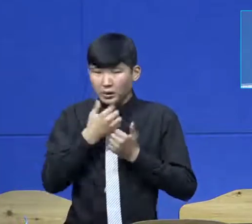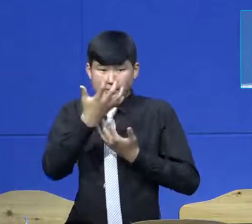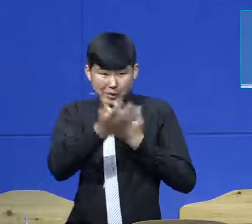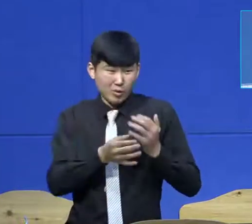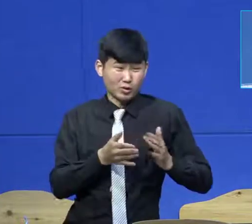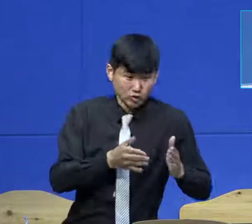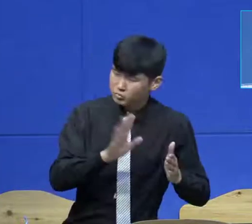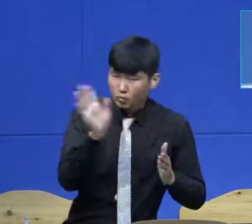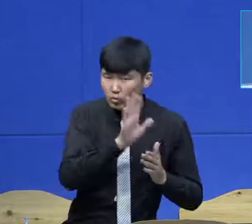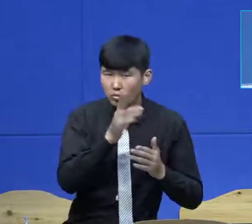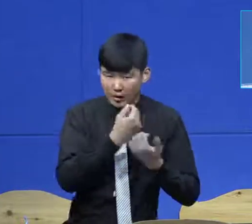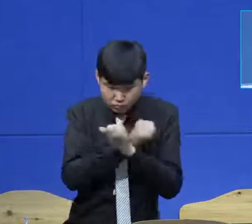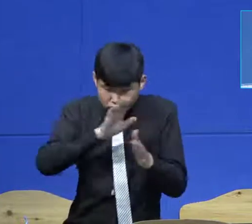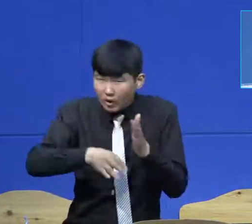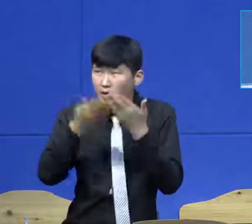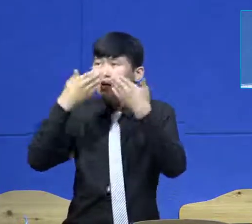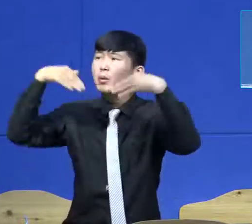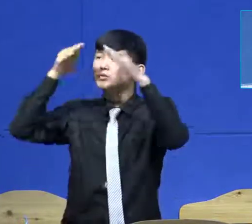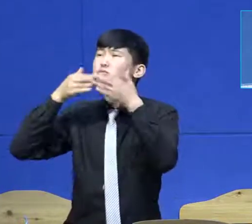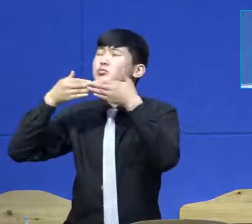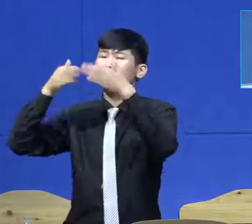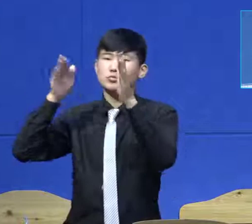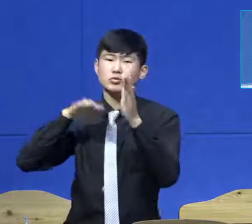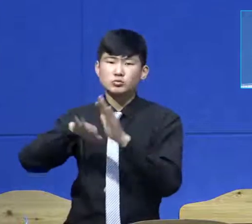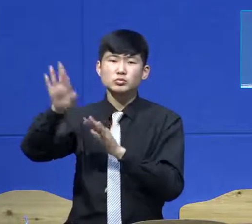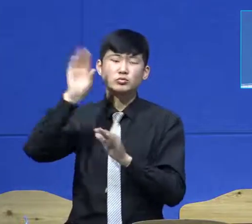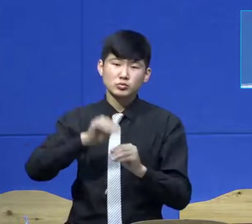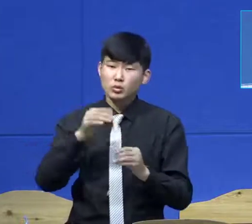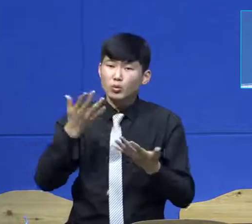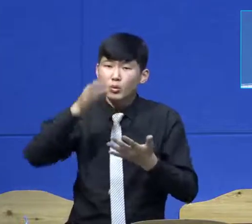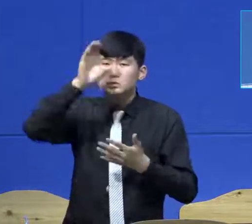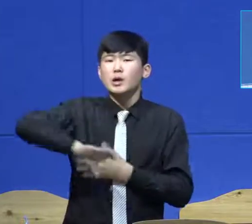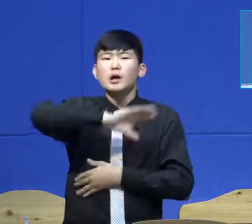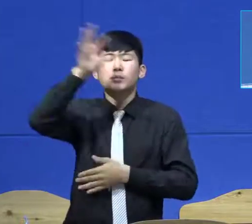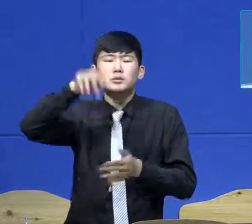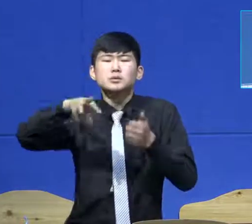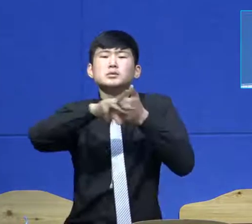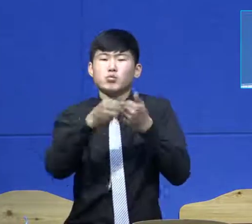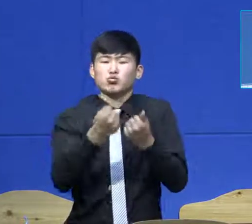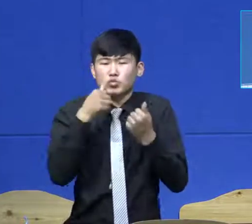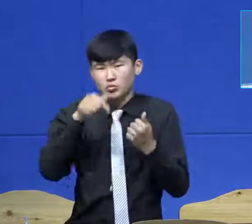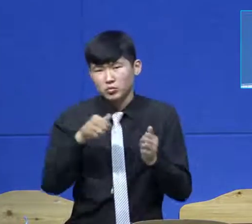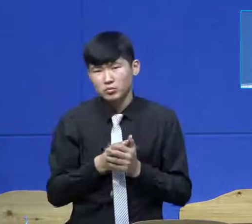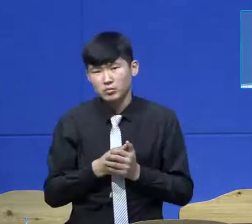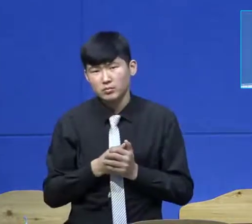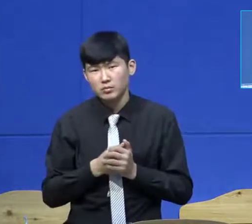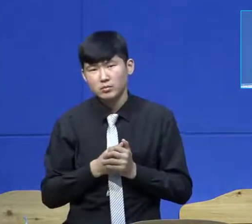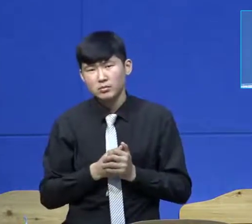диважинд очихоор болсон. Тэр бол загалмай дээрх сайн мэдээний хүчээ гэсэн үг.